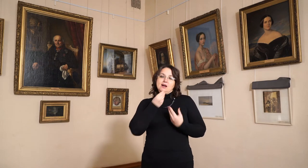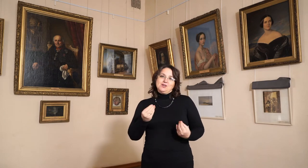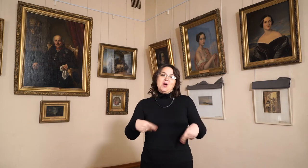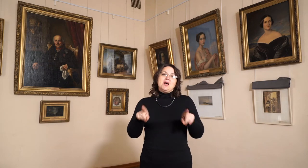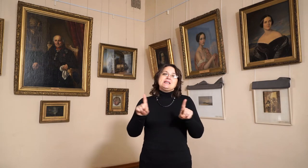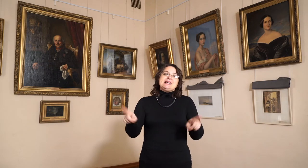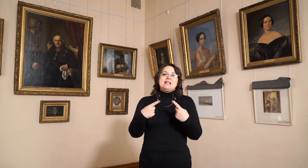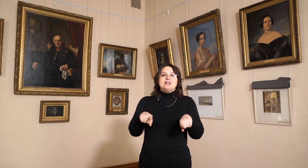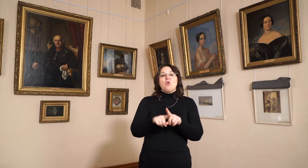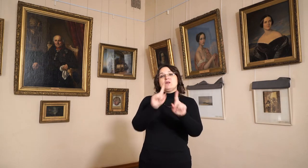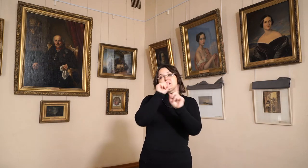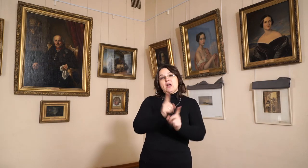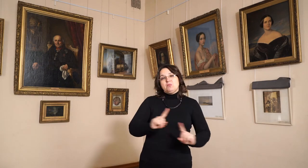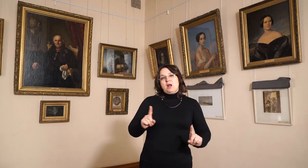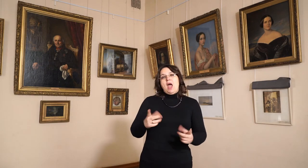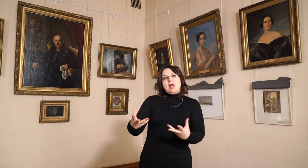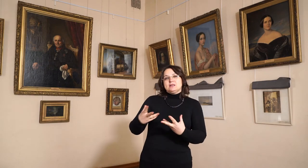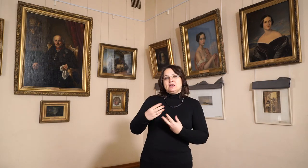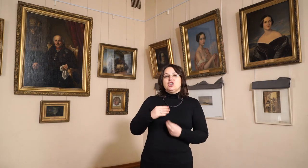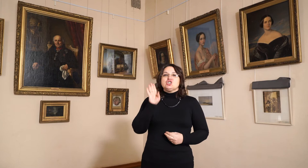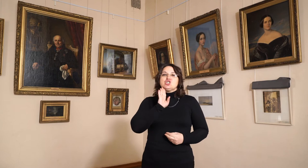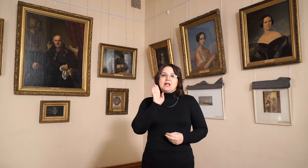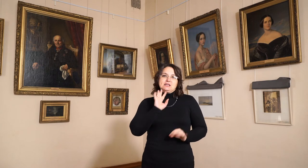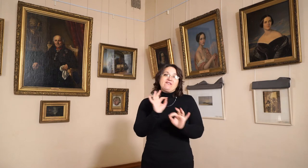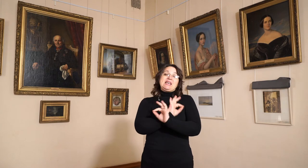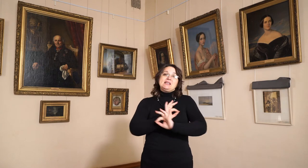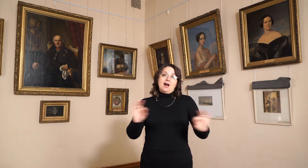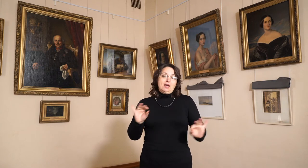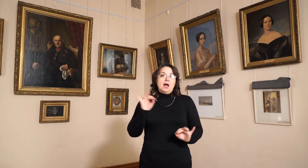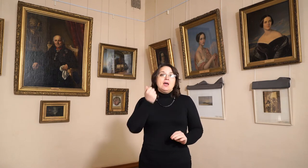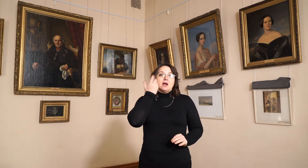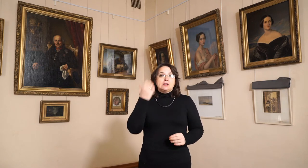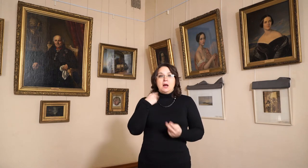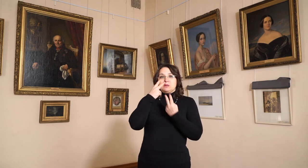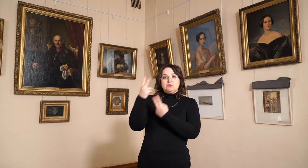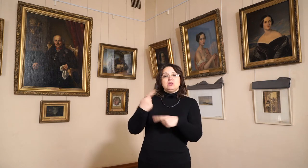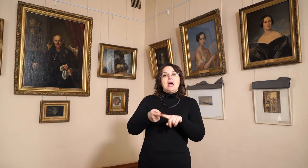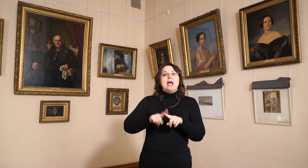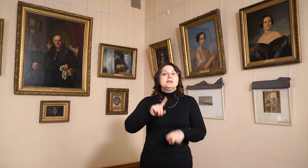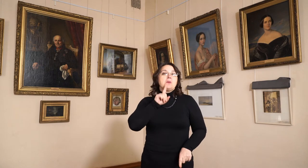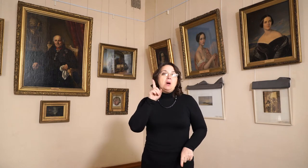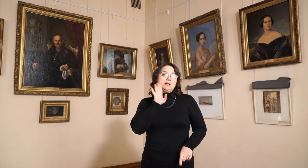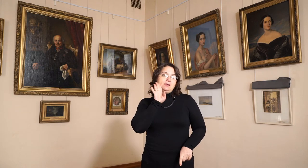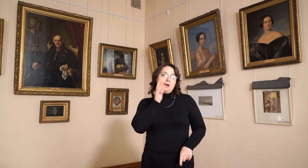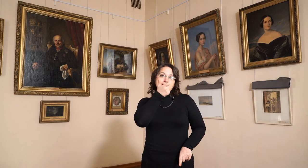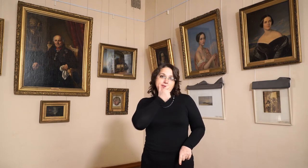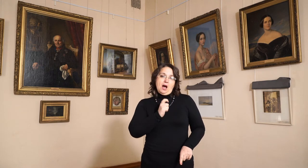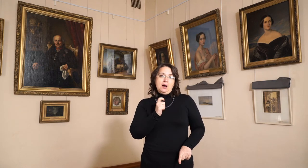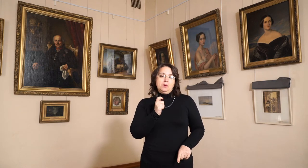красотой, создание такого своеобразного эстетического женского идеала. И когда мы смотрим на этих молодых дам